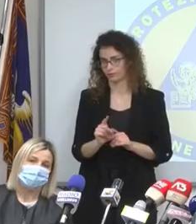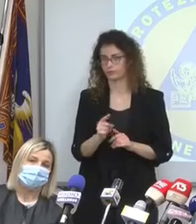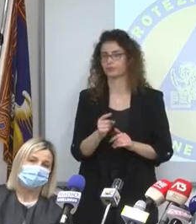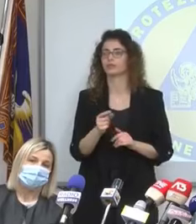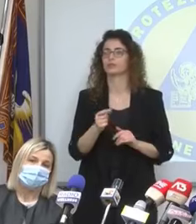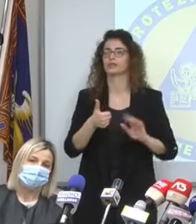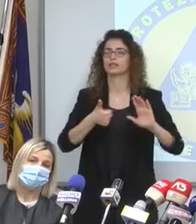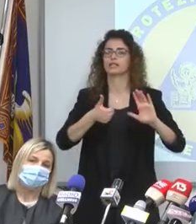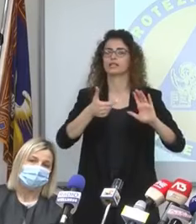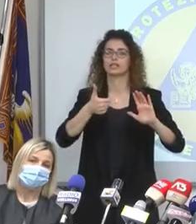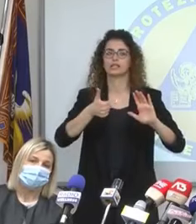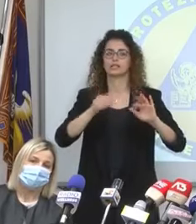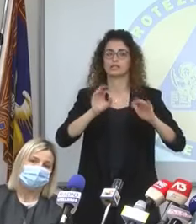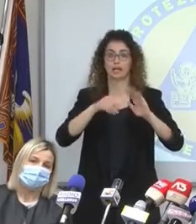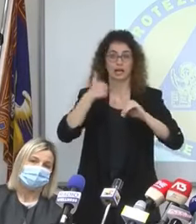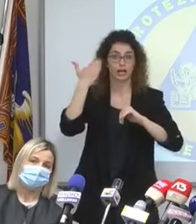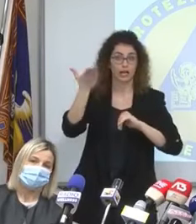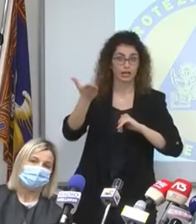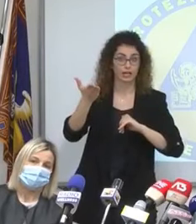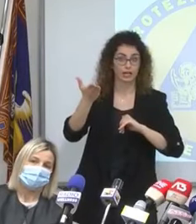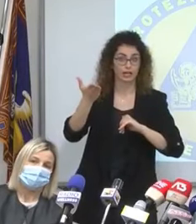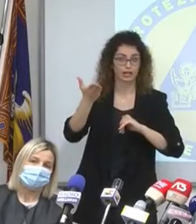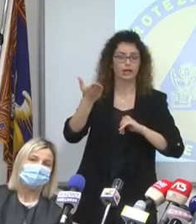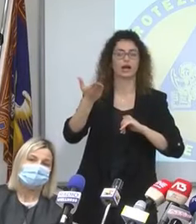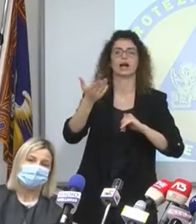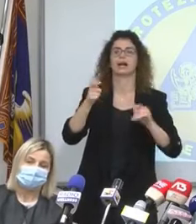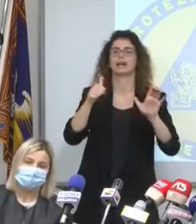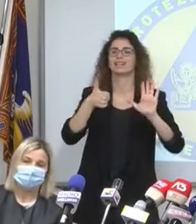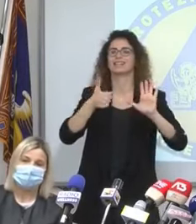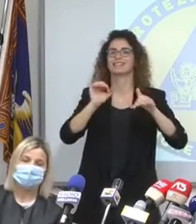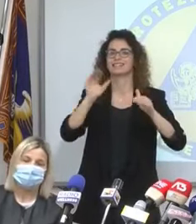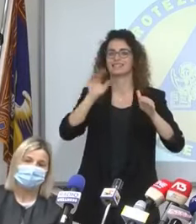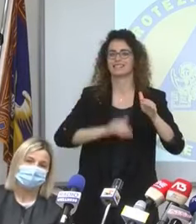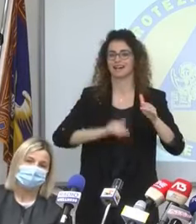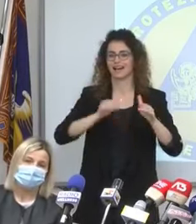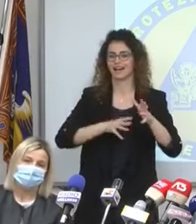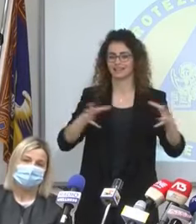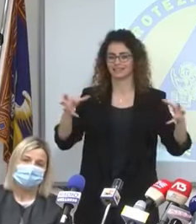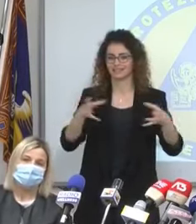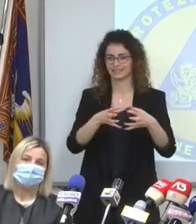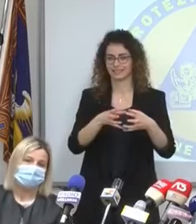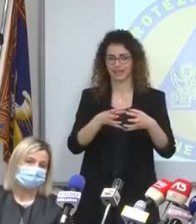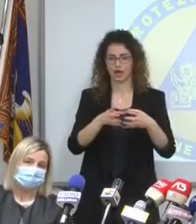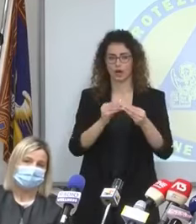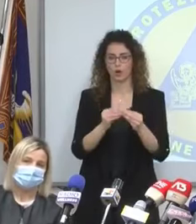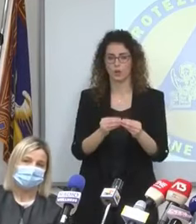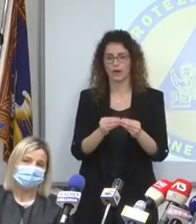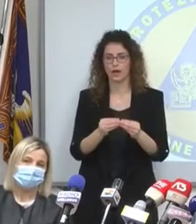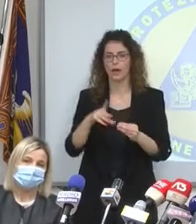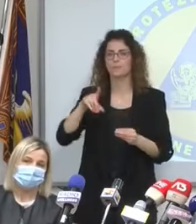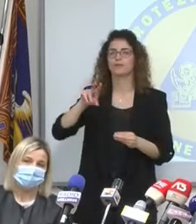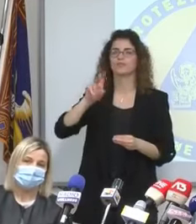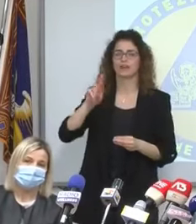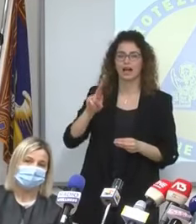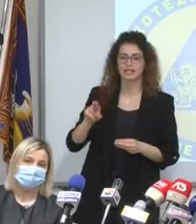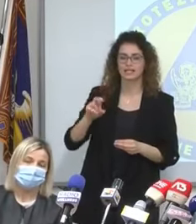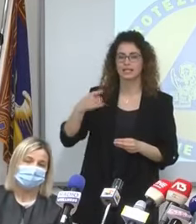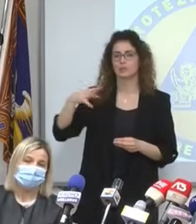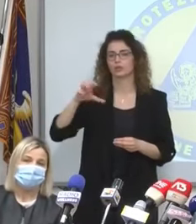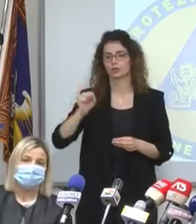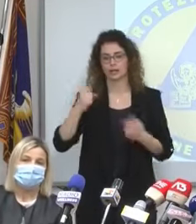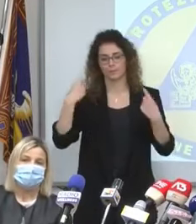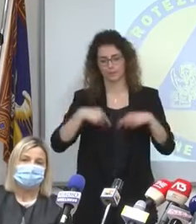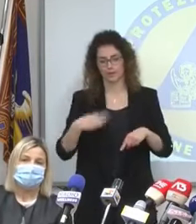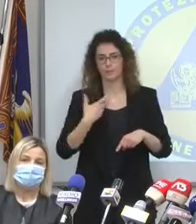è l'indicazione? Pfizer? Sugli over? Sugli under? Ah, sugli under 60. Sugli under 60. E Pfizer è Moderna? Appunto, ma siccome